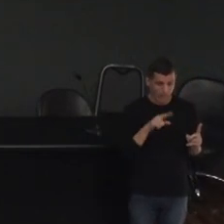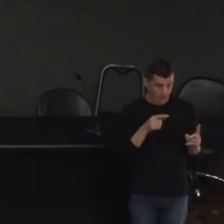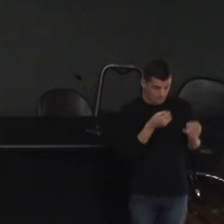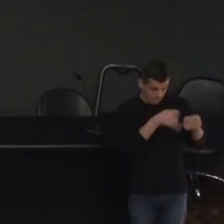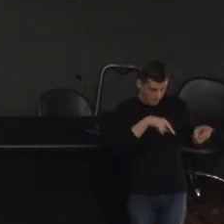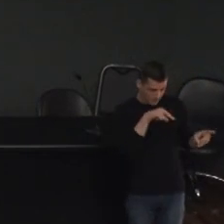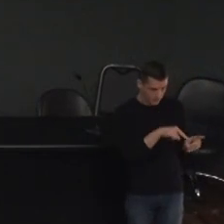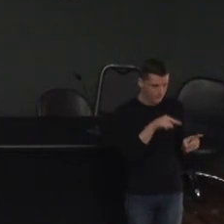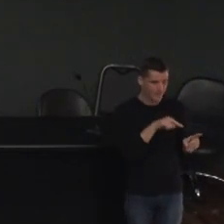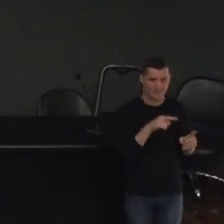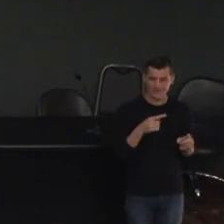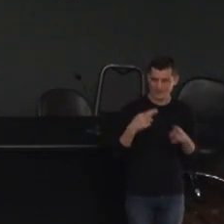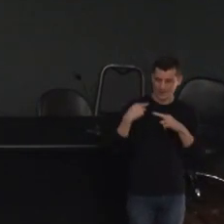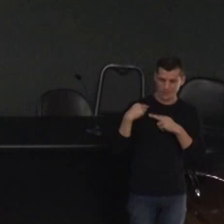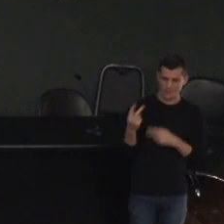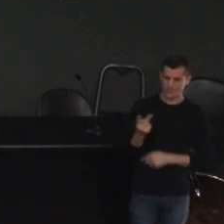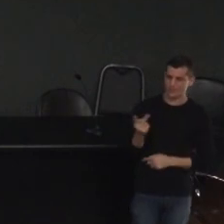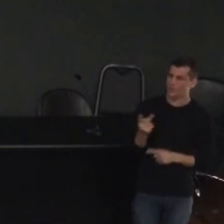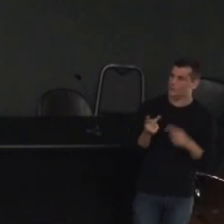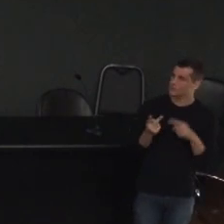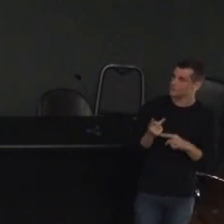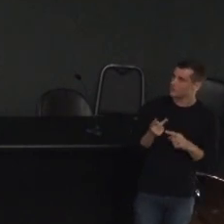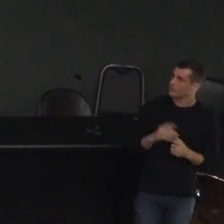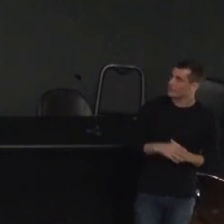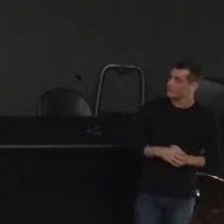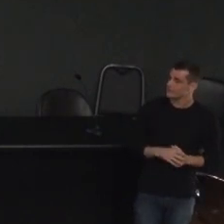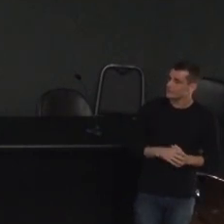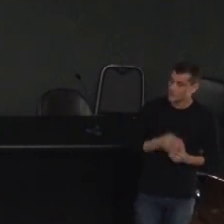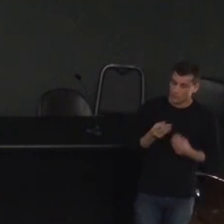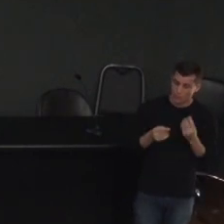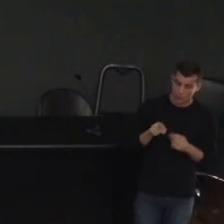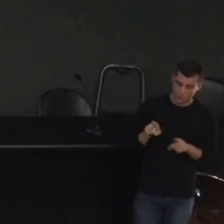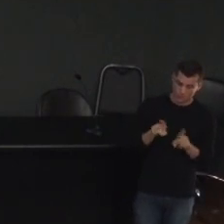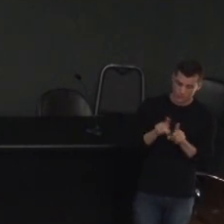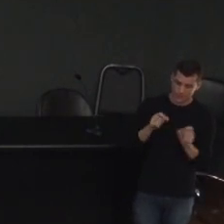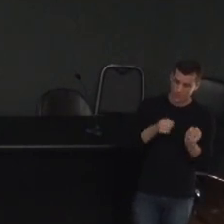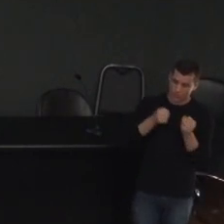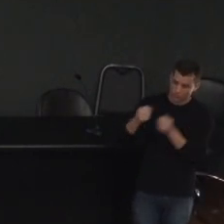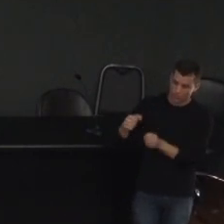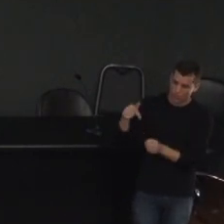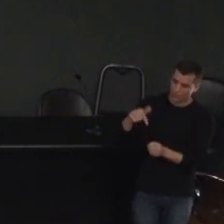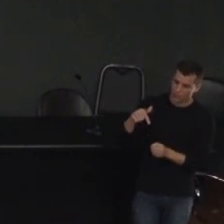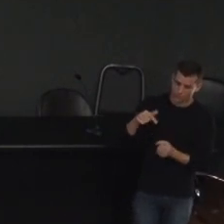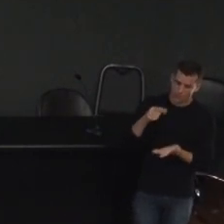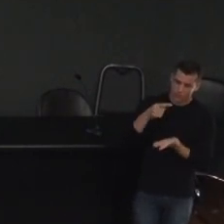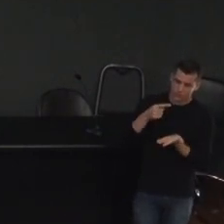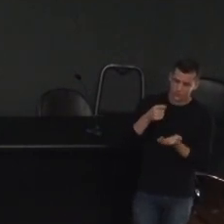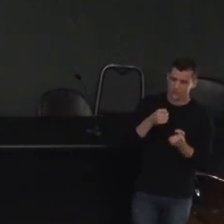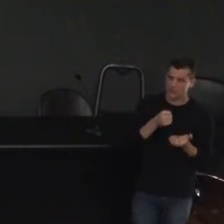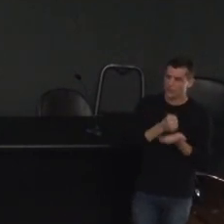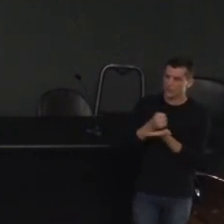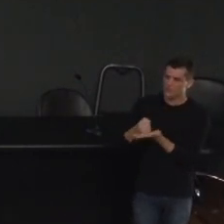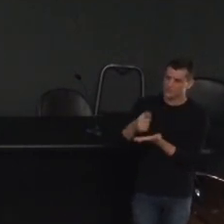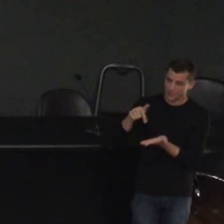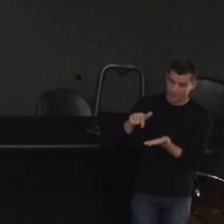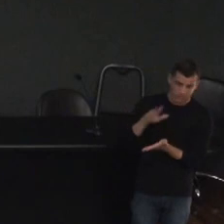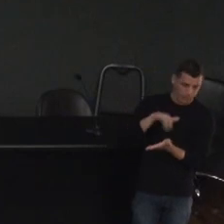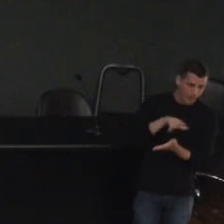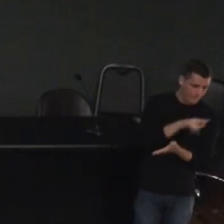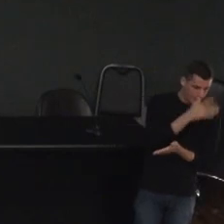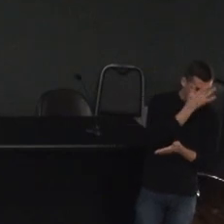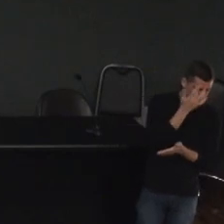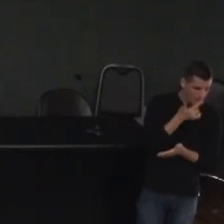e previsão de regras sobre eventual sub contratação né isso também é super importante porque às vezes você tem uma sub contratação Não